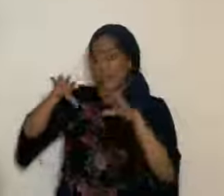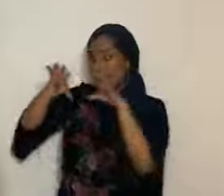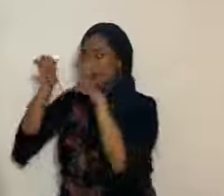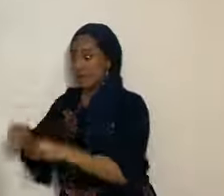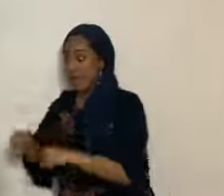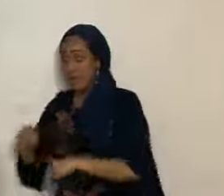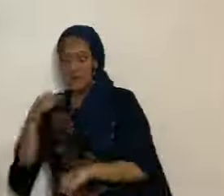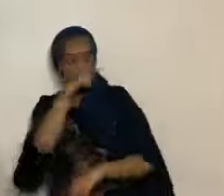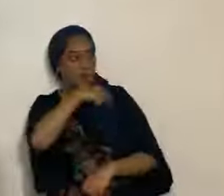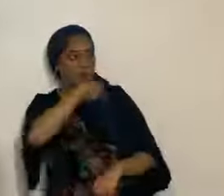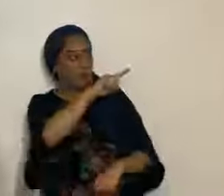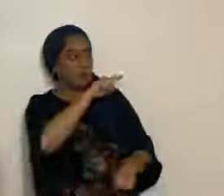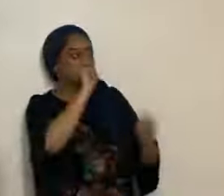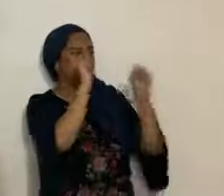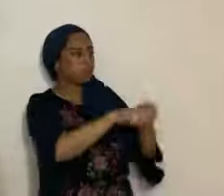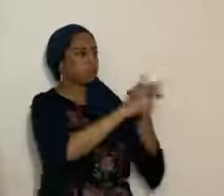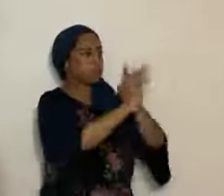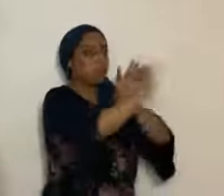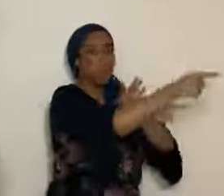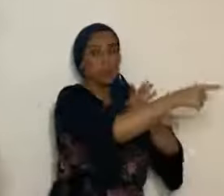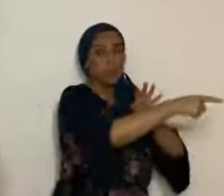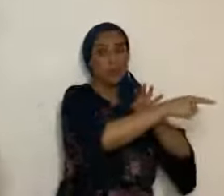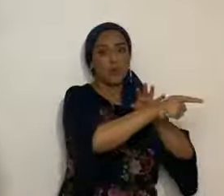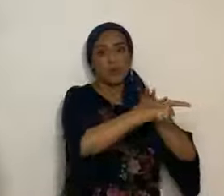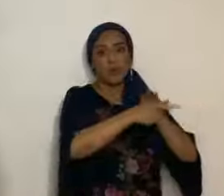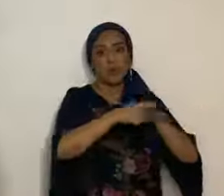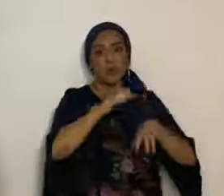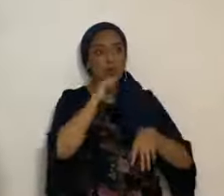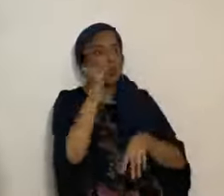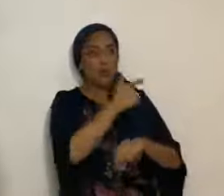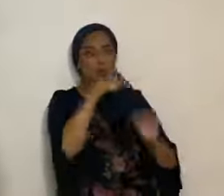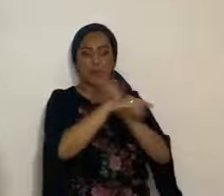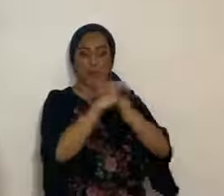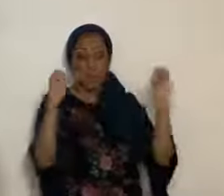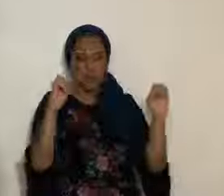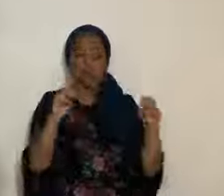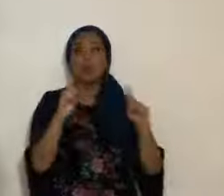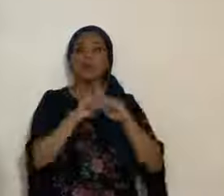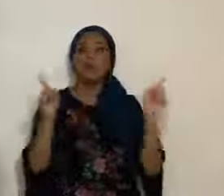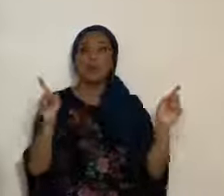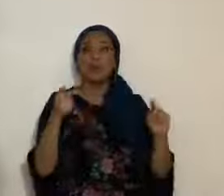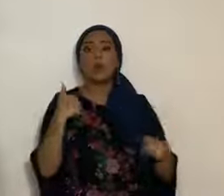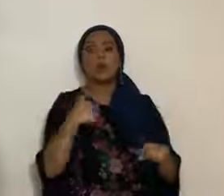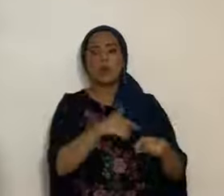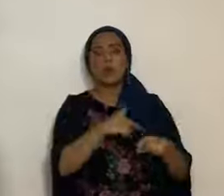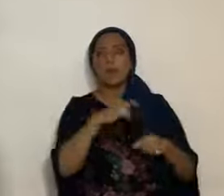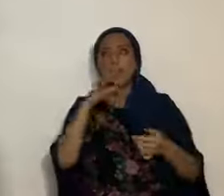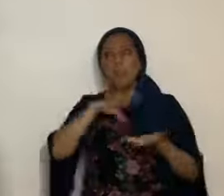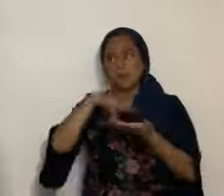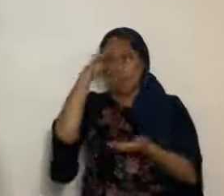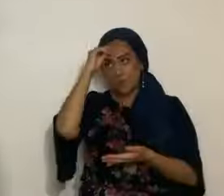huir. Y de esa manera no pereceremos todos. Pero nos vamos a dar cuenta que en todo ello el Eterno ya había